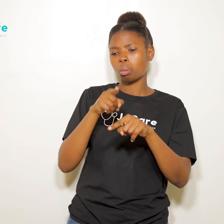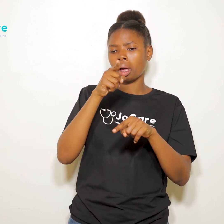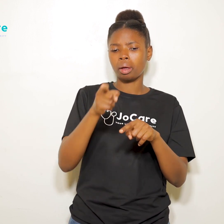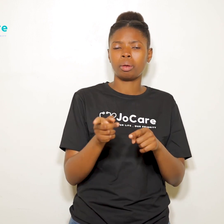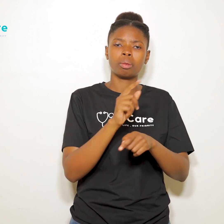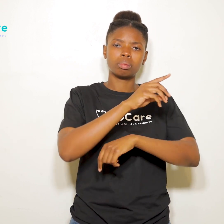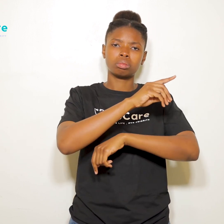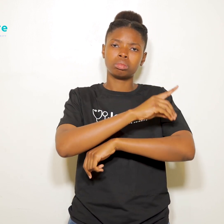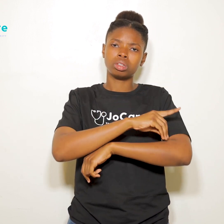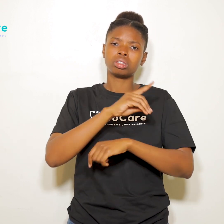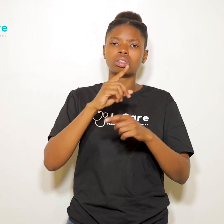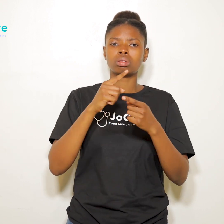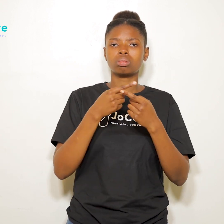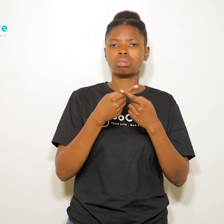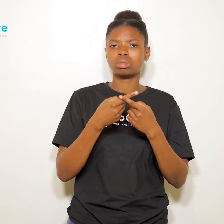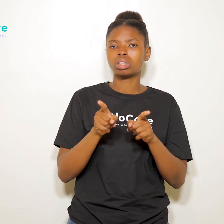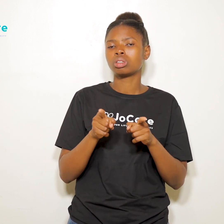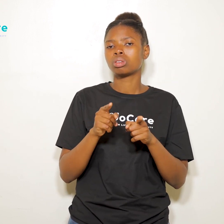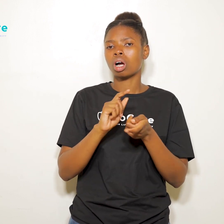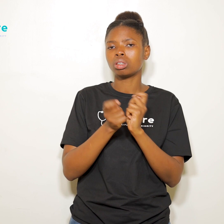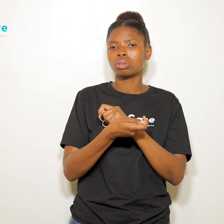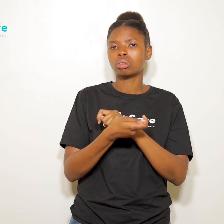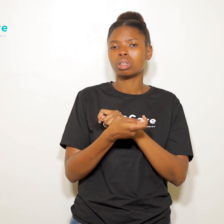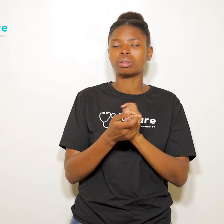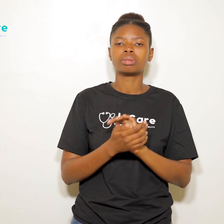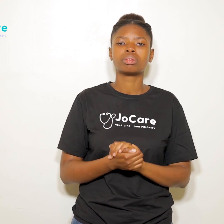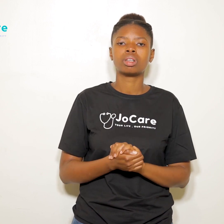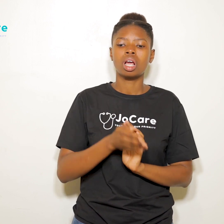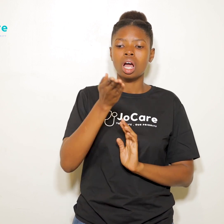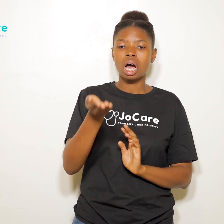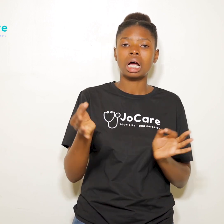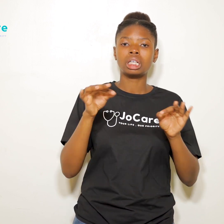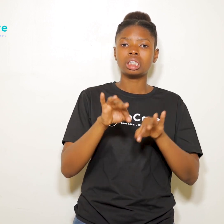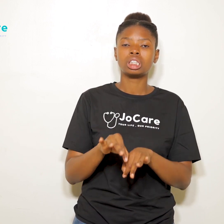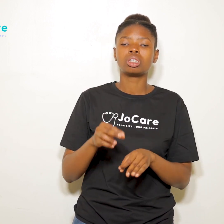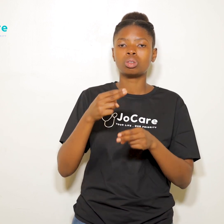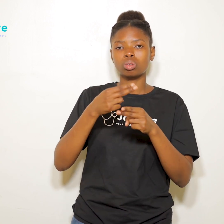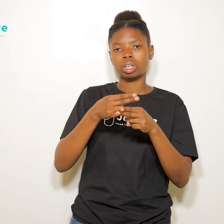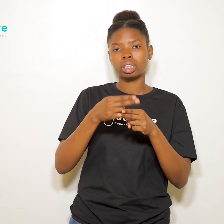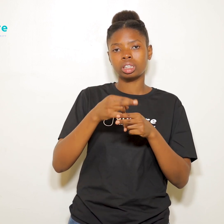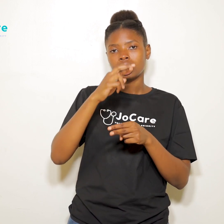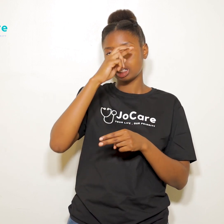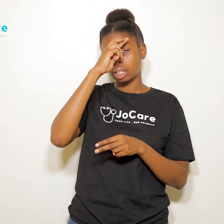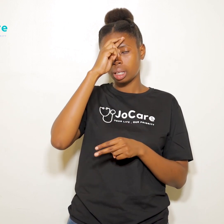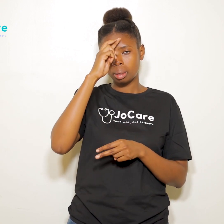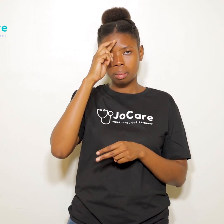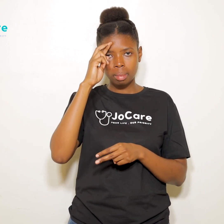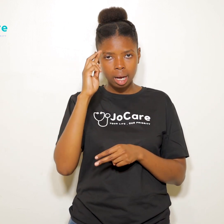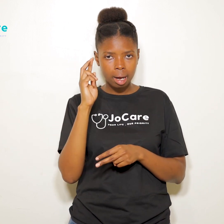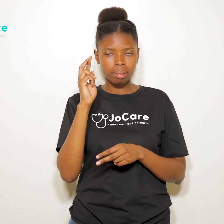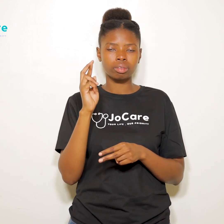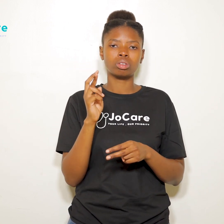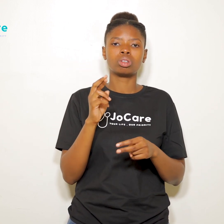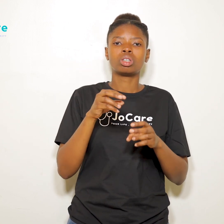byinshi. Icya mbere hari icyo twakwita impamvu ziri genetike. Ni ukuvuga ngo kuba